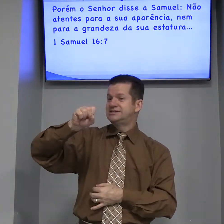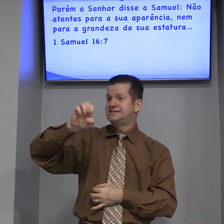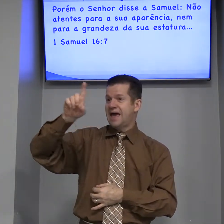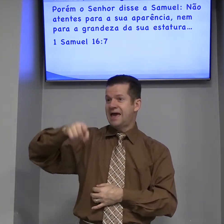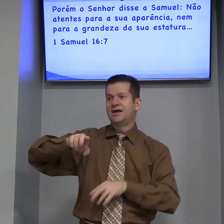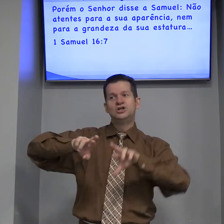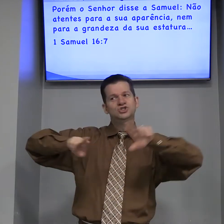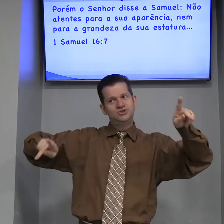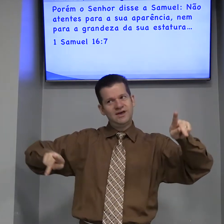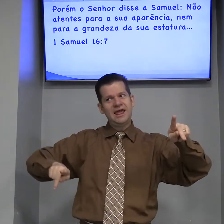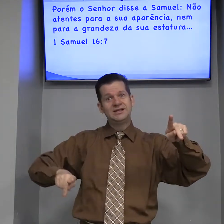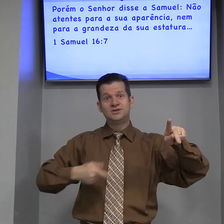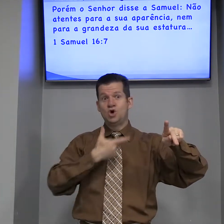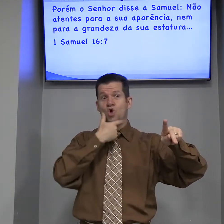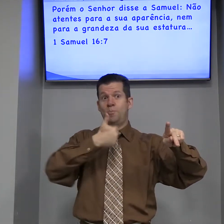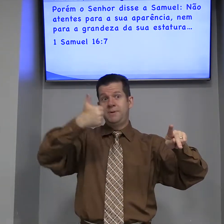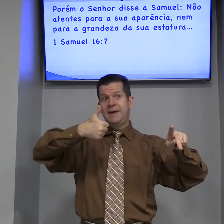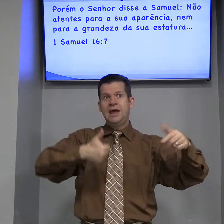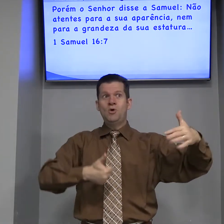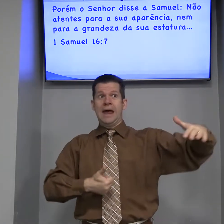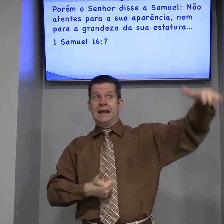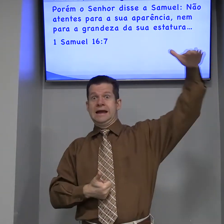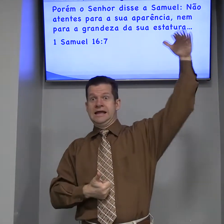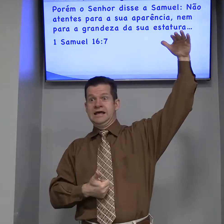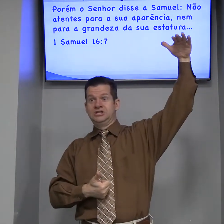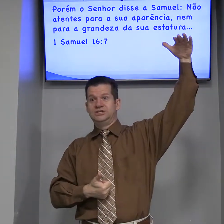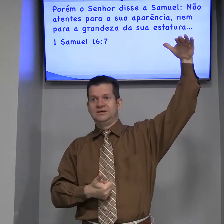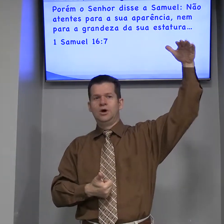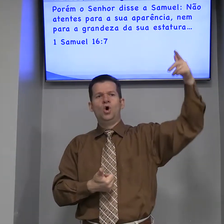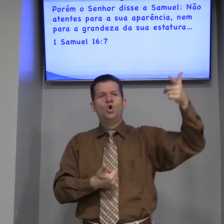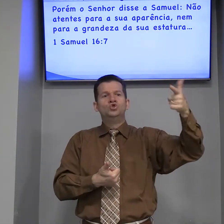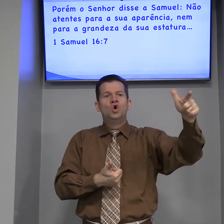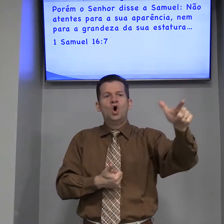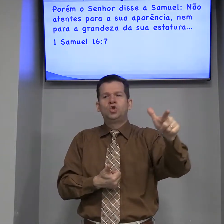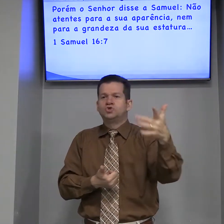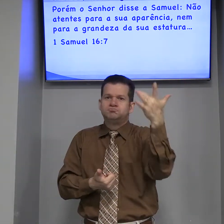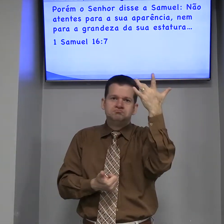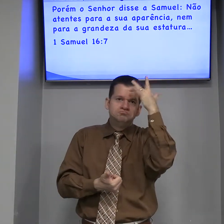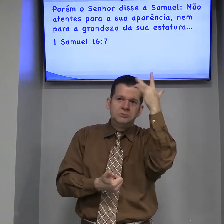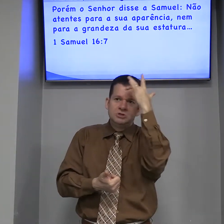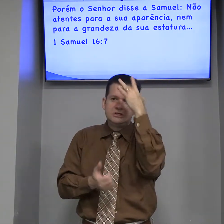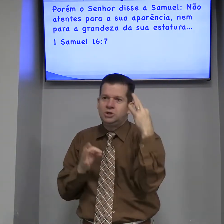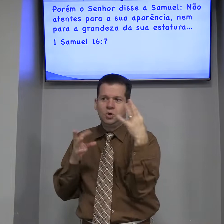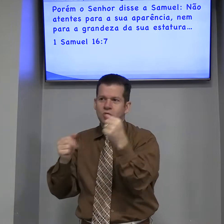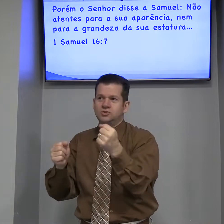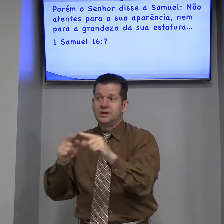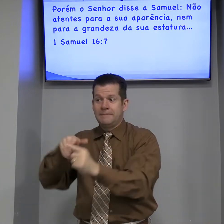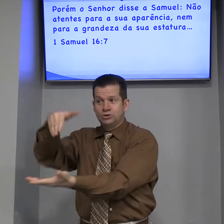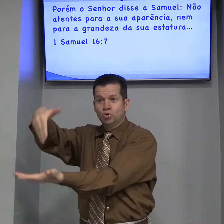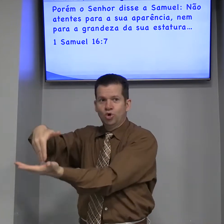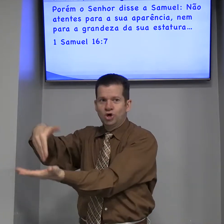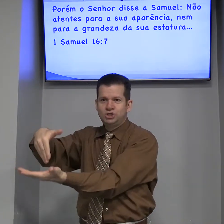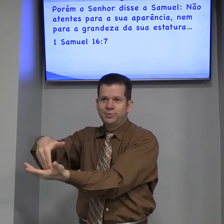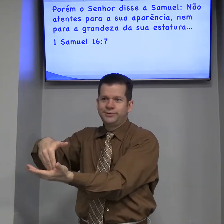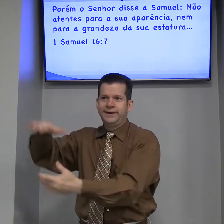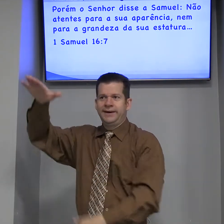Jessé, diferente. O primeiro era grande, os outros, não sei todos, mas o último é